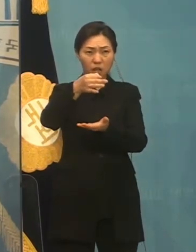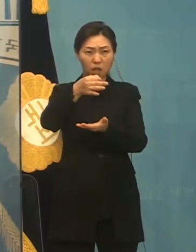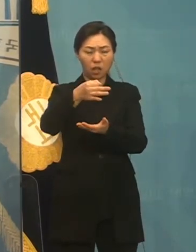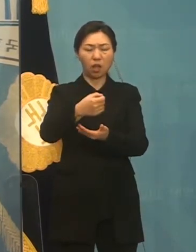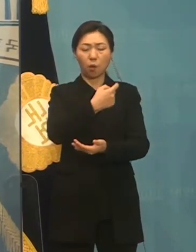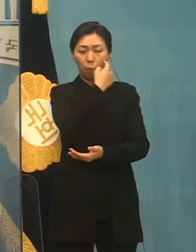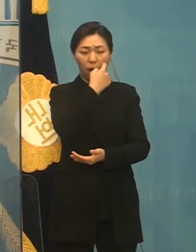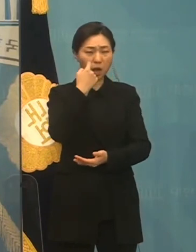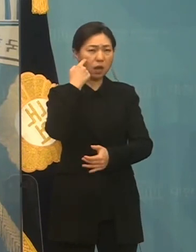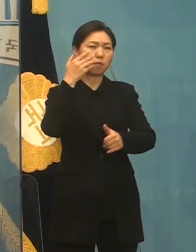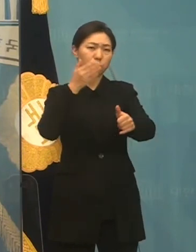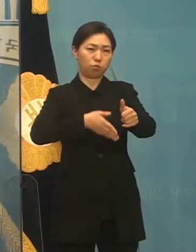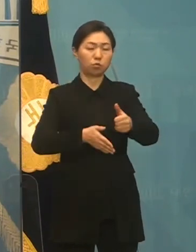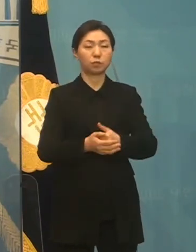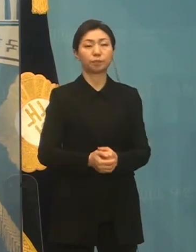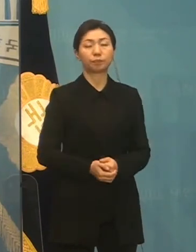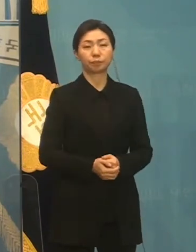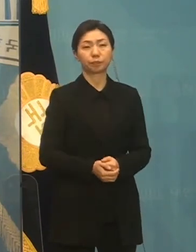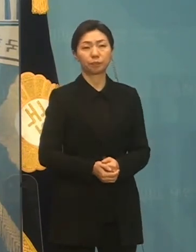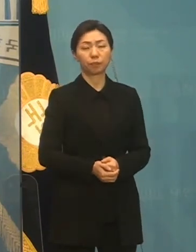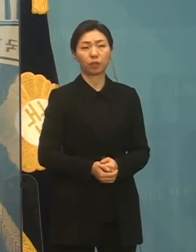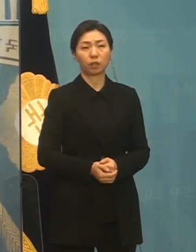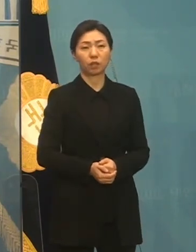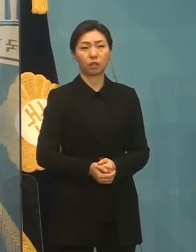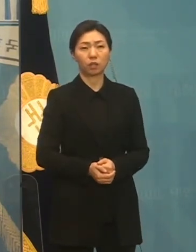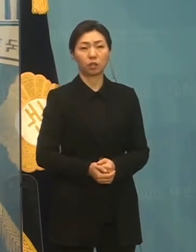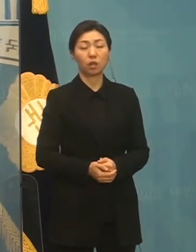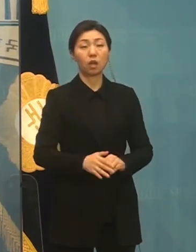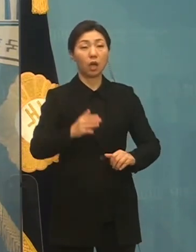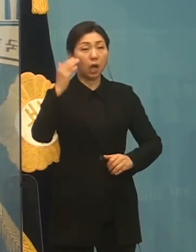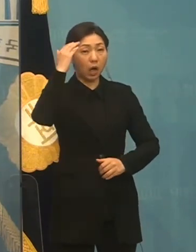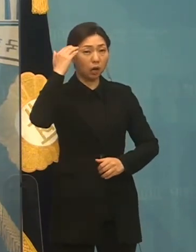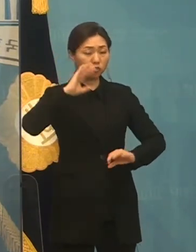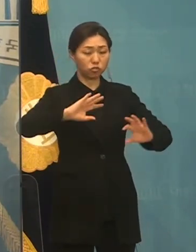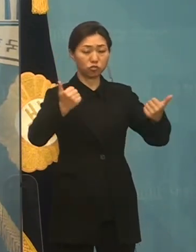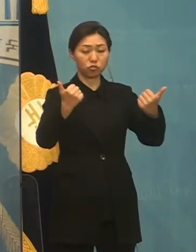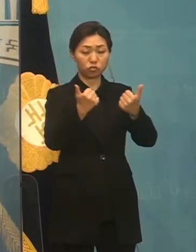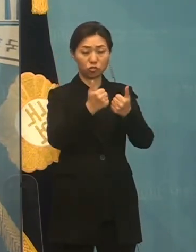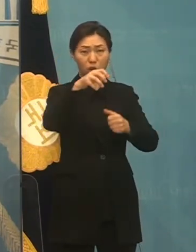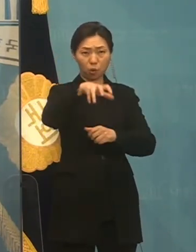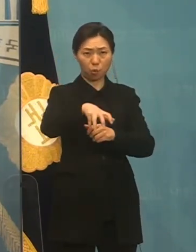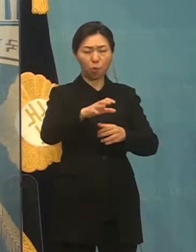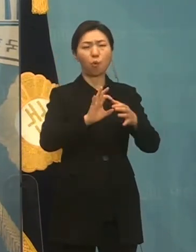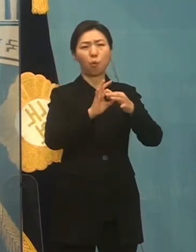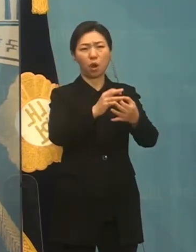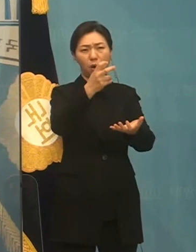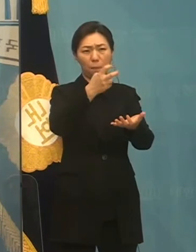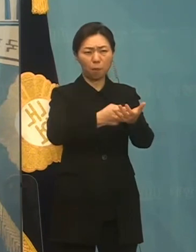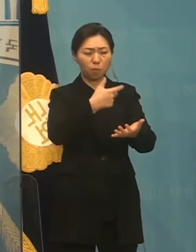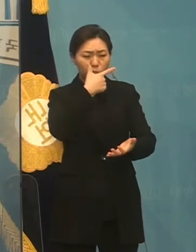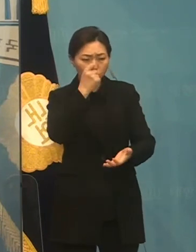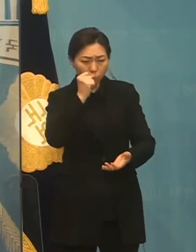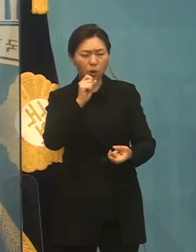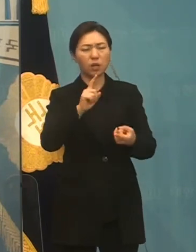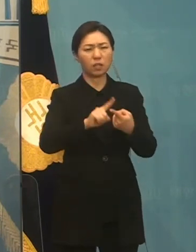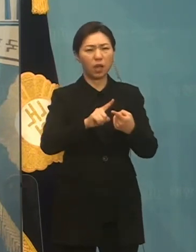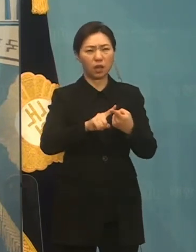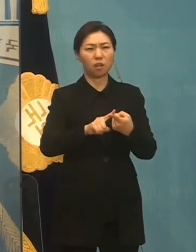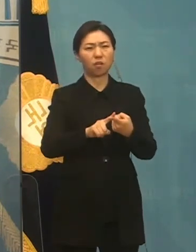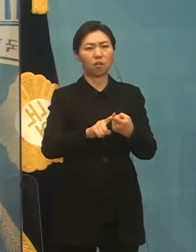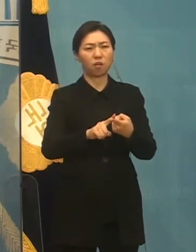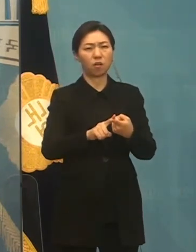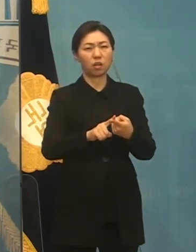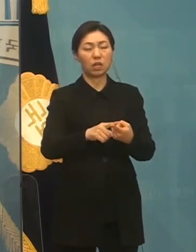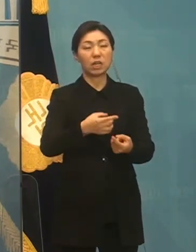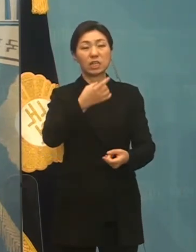바입니다. 아울러 우리 국회도 관련법의 부족한 점을 보완하여 쌀 생산 농가의 안정적인 쌀